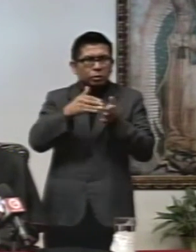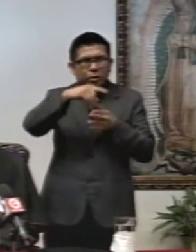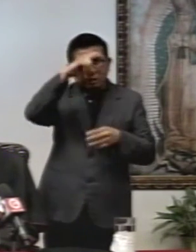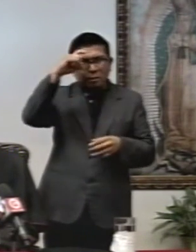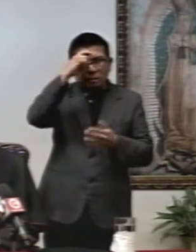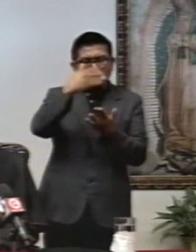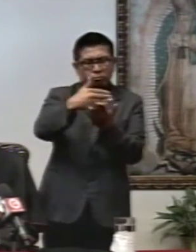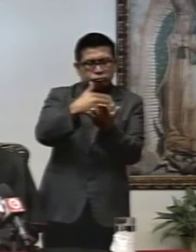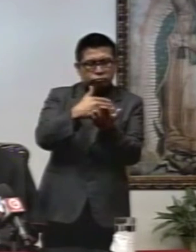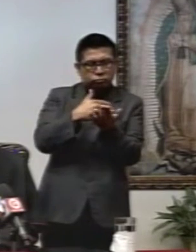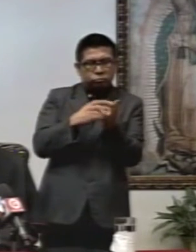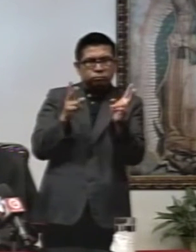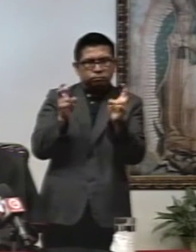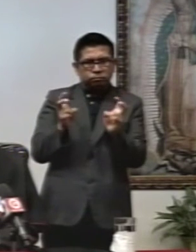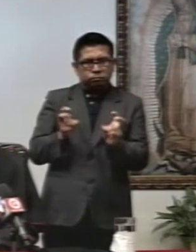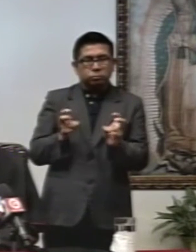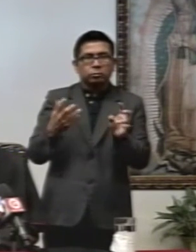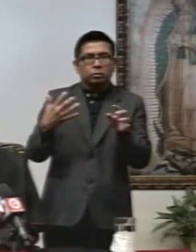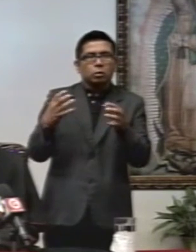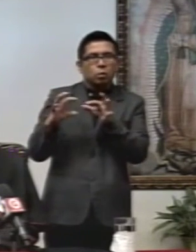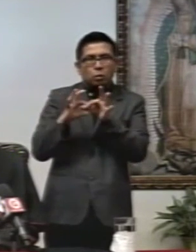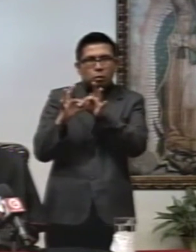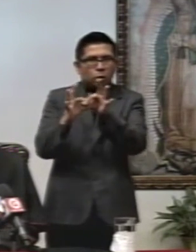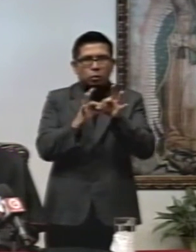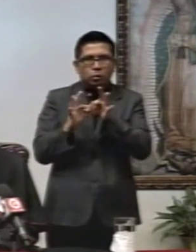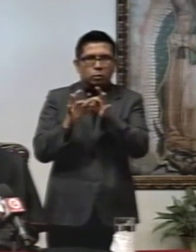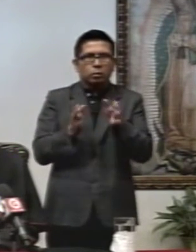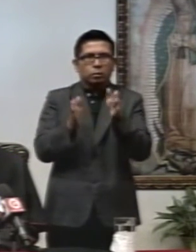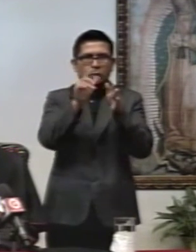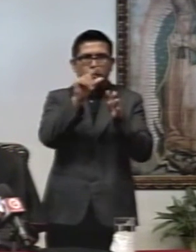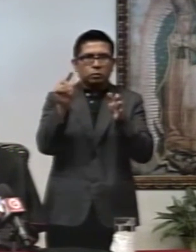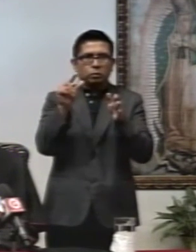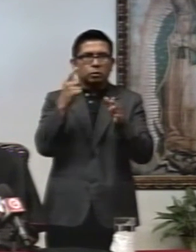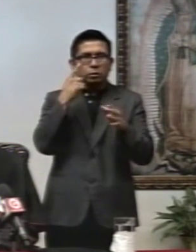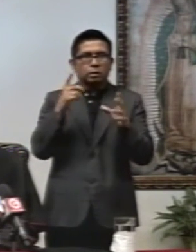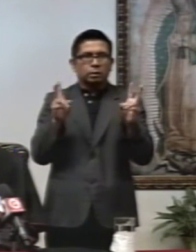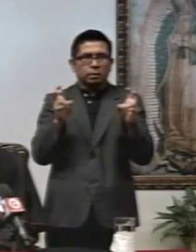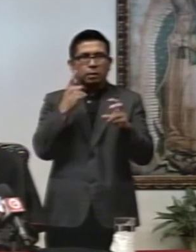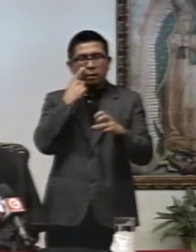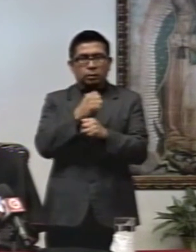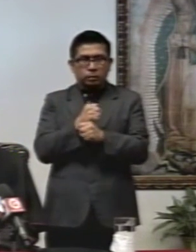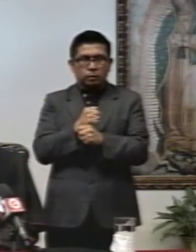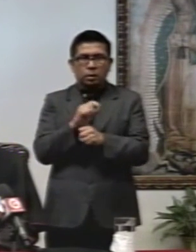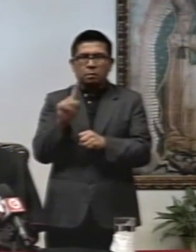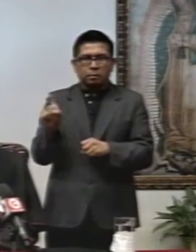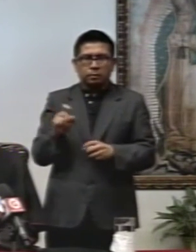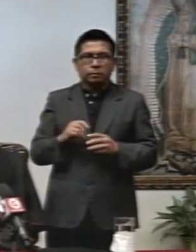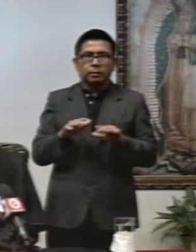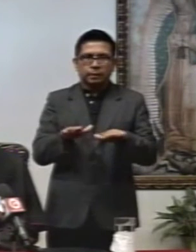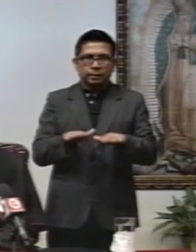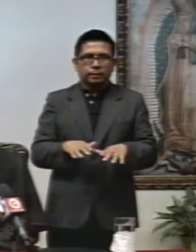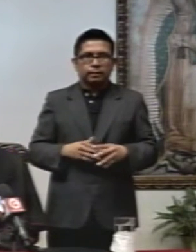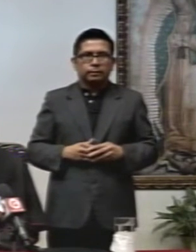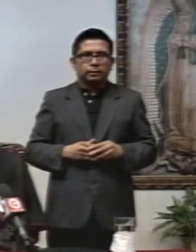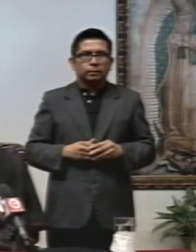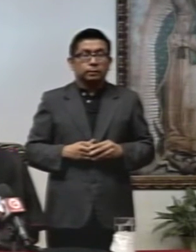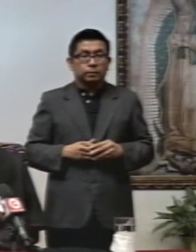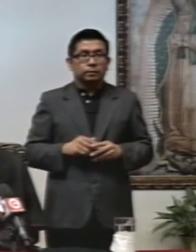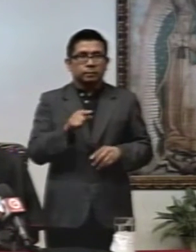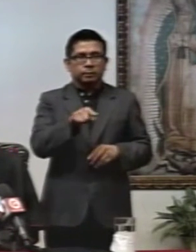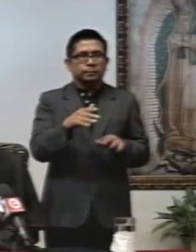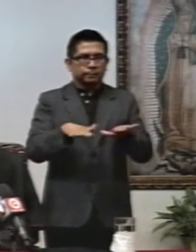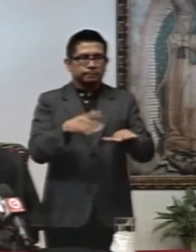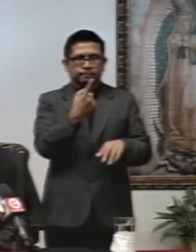agenda más integrada entre todas las instituciones del tema de seguridad? Gracias. Sí, gracias a usted